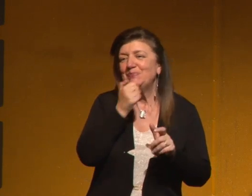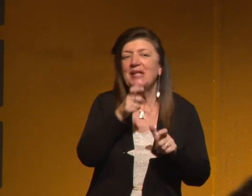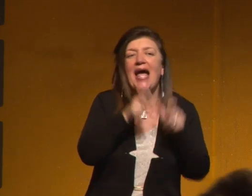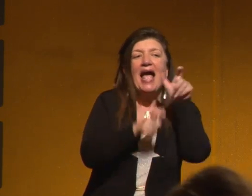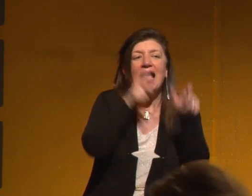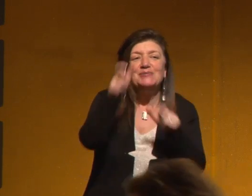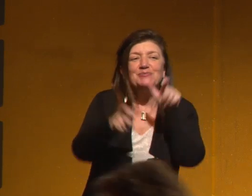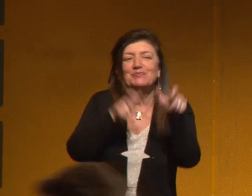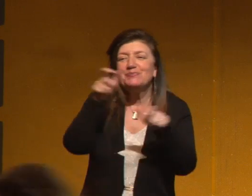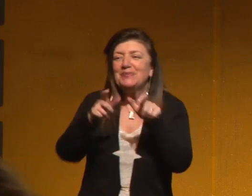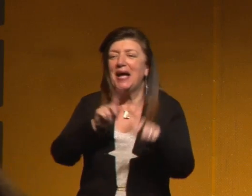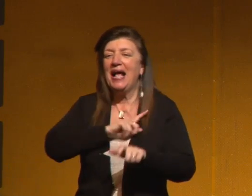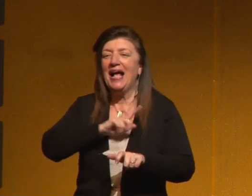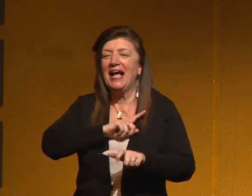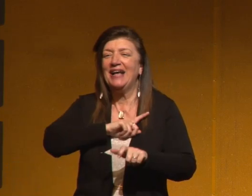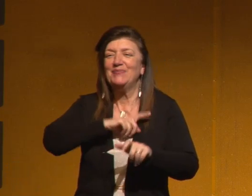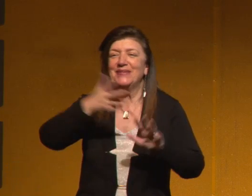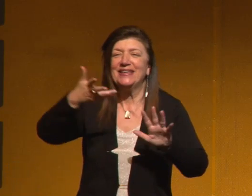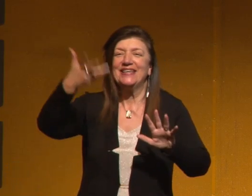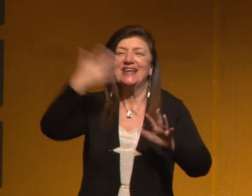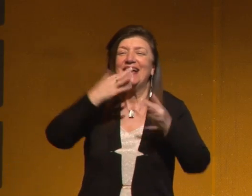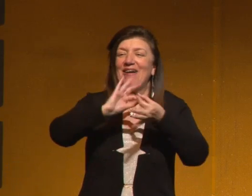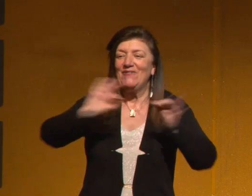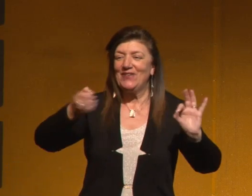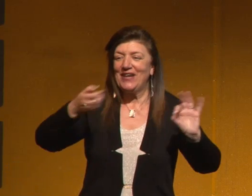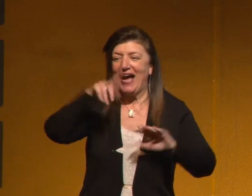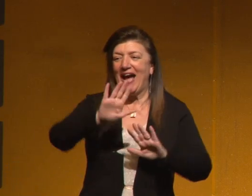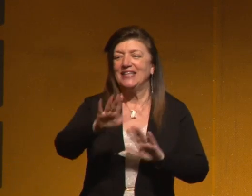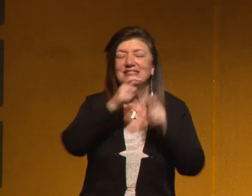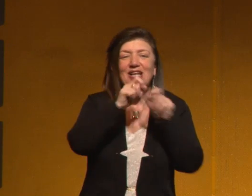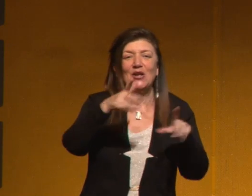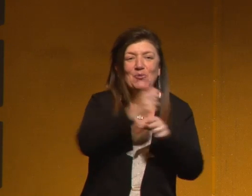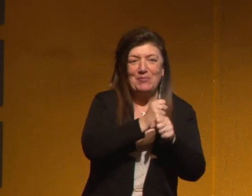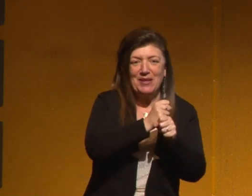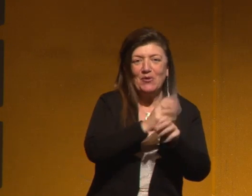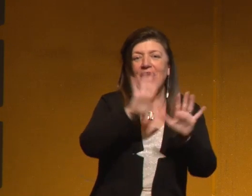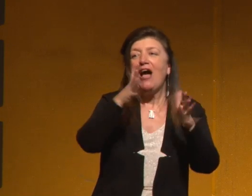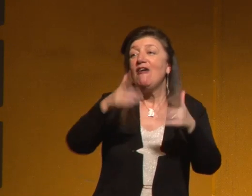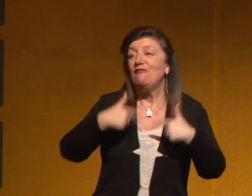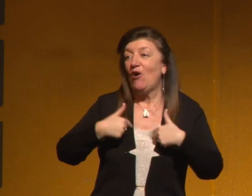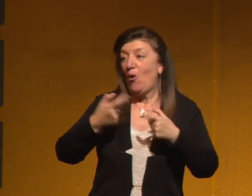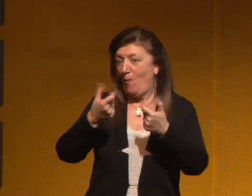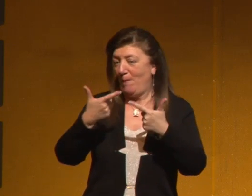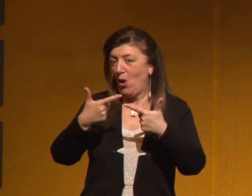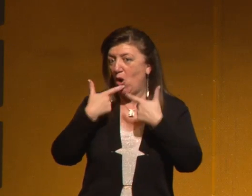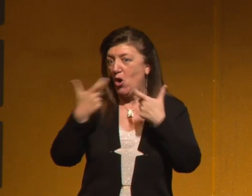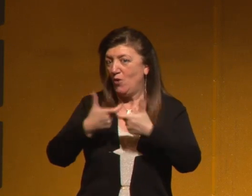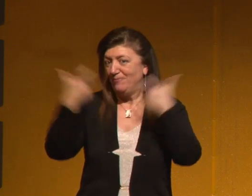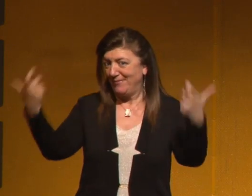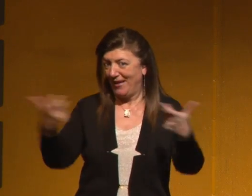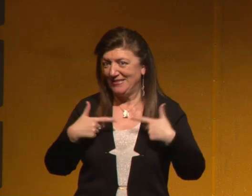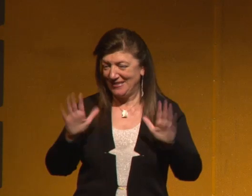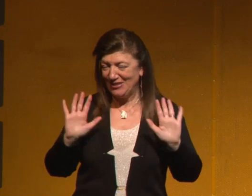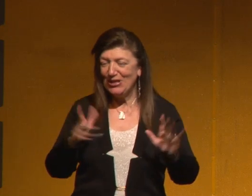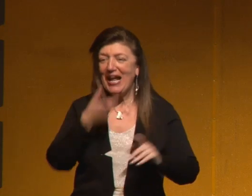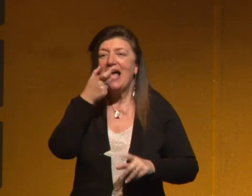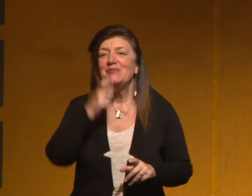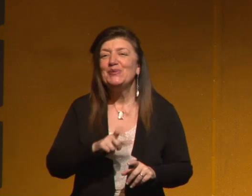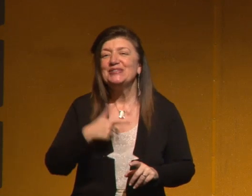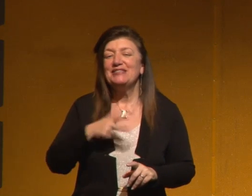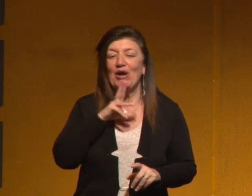auliche no non esageriamo forse un po esagerato perché ho detto che